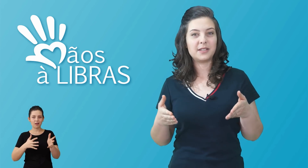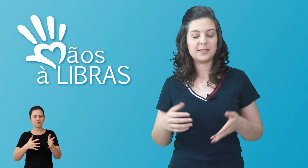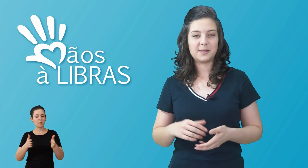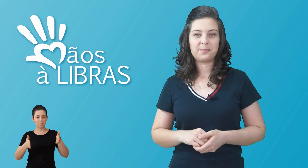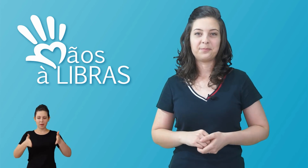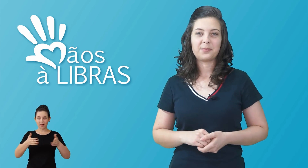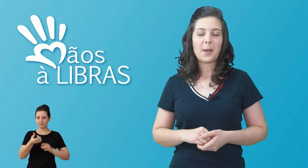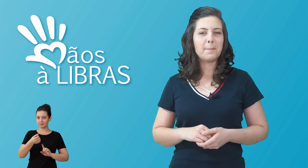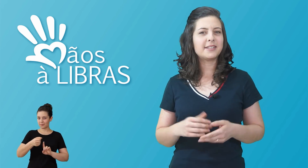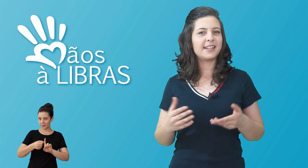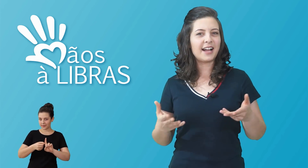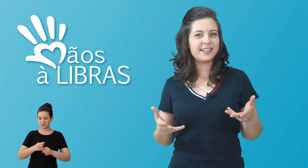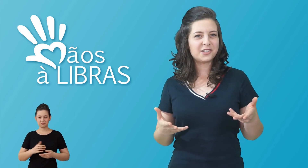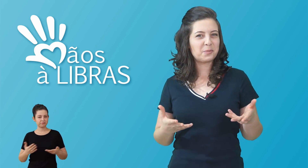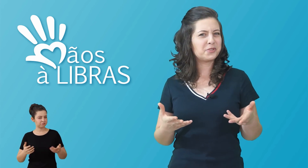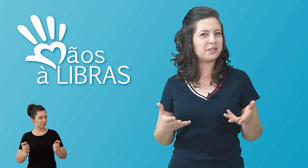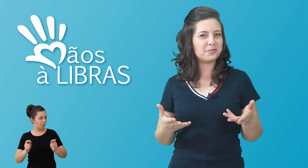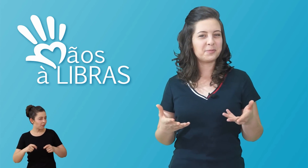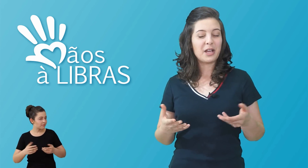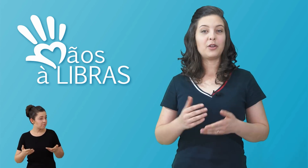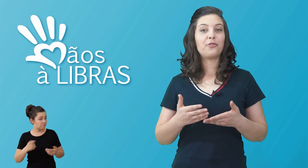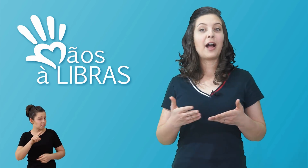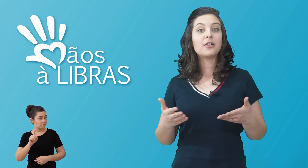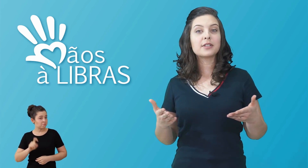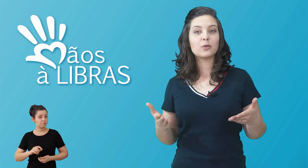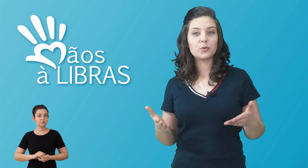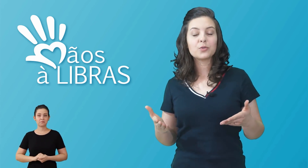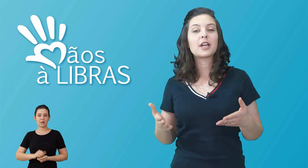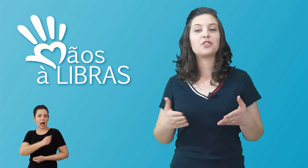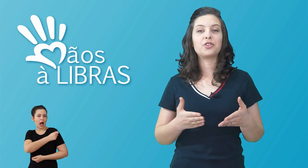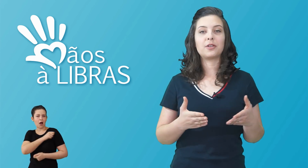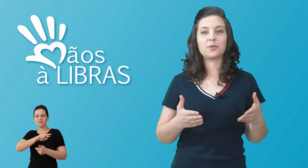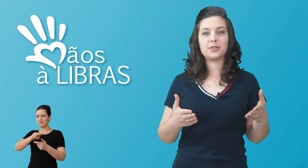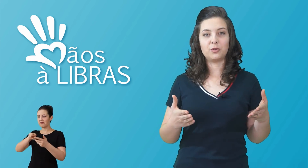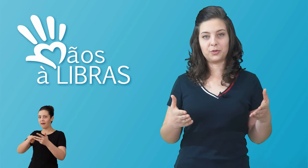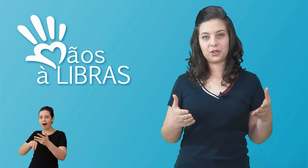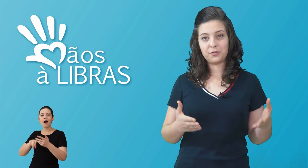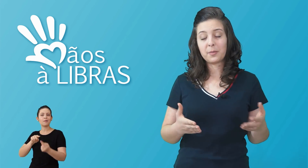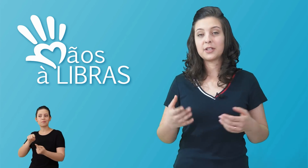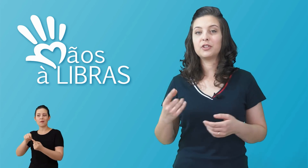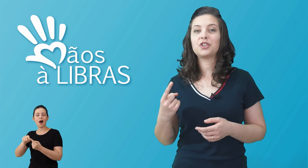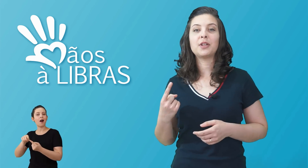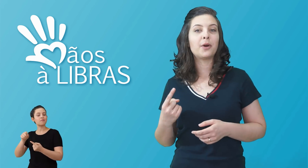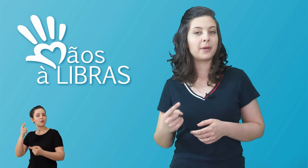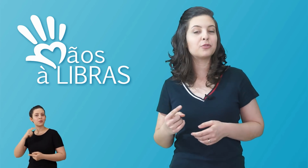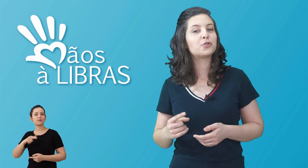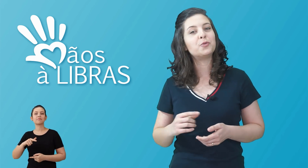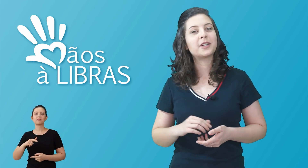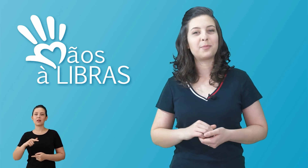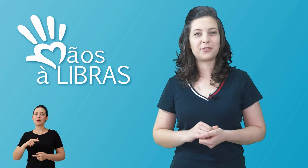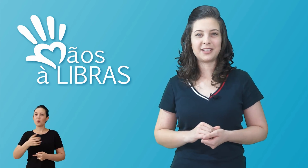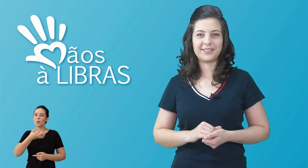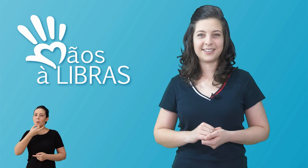6 meses. Mas será que isso é possível? Eu tenho vários alunos que atingiram esse objetivo, mas eu vou deixar o depoimento